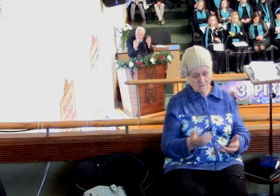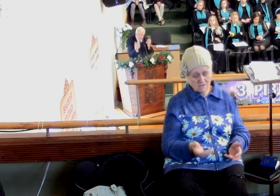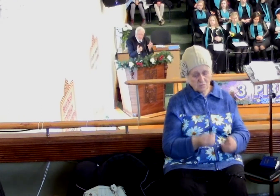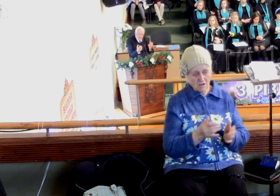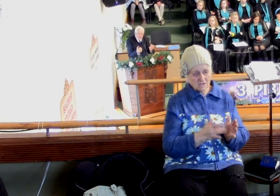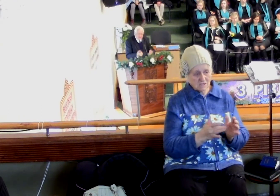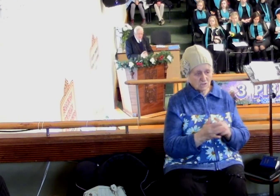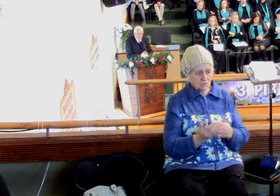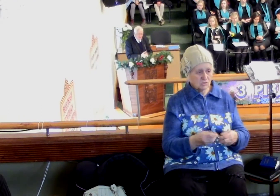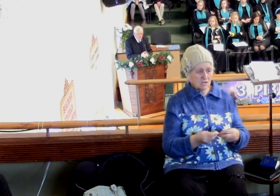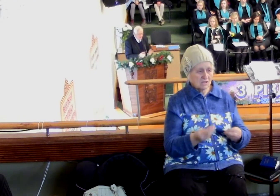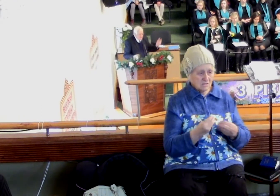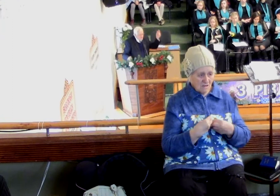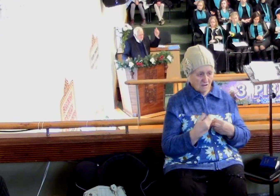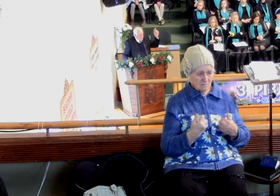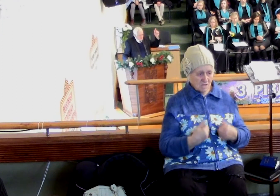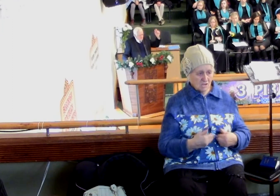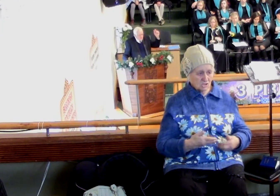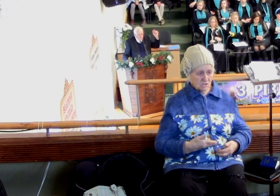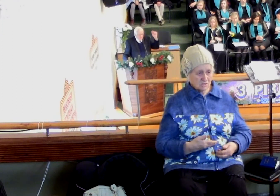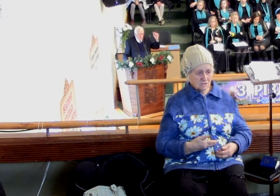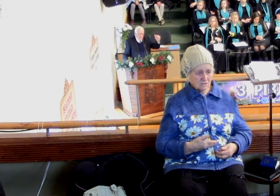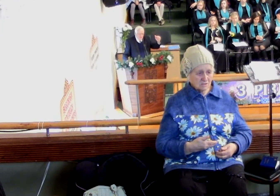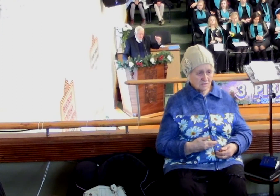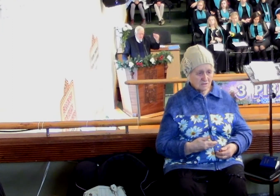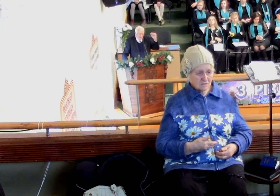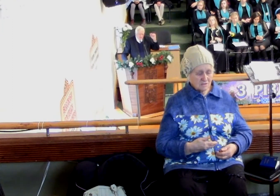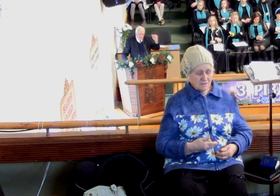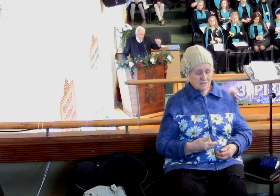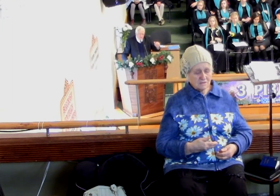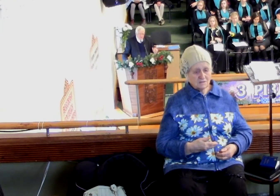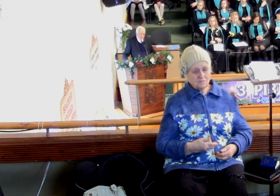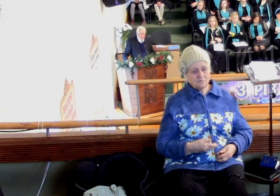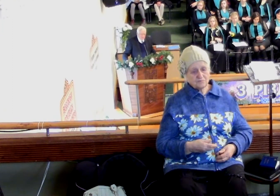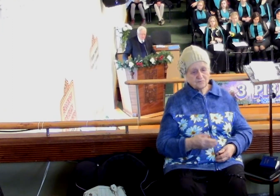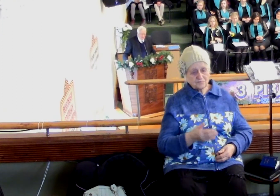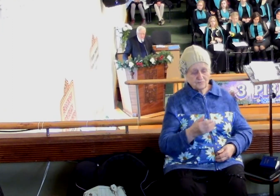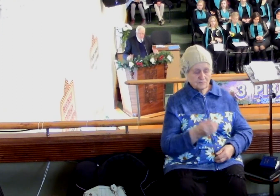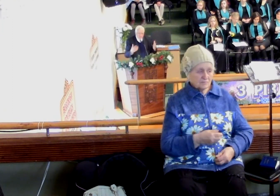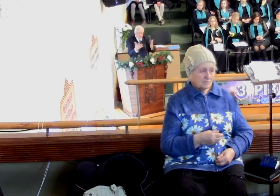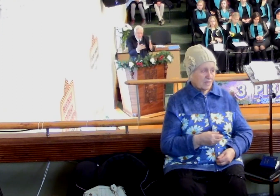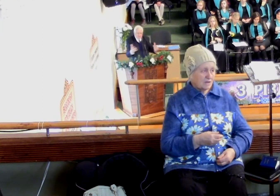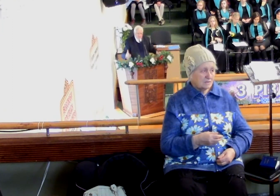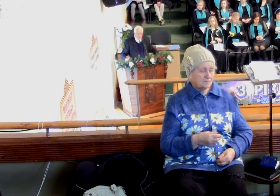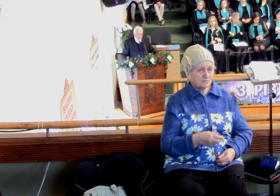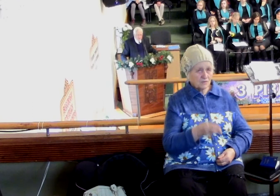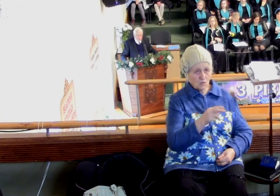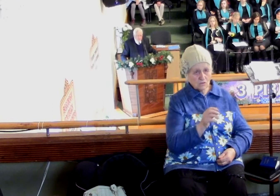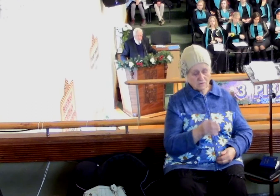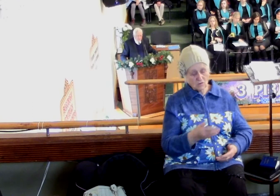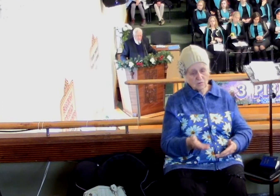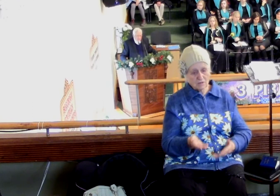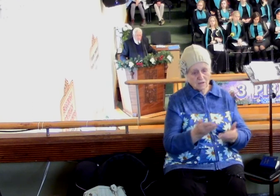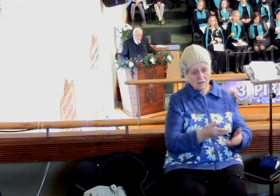которому Христос дал жизнь. Но к вам обращается сегодня сам Христос Духом Святым и предлагает